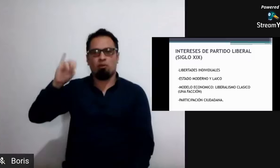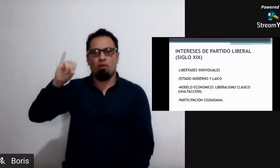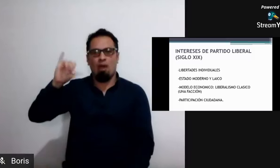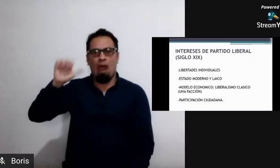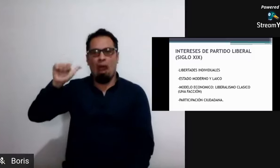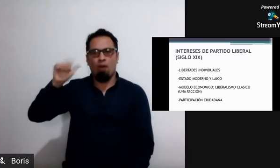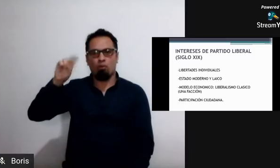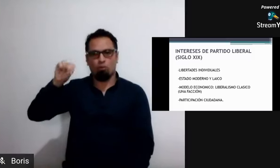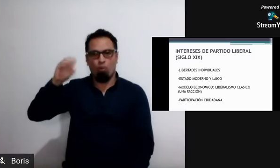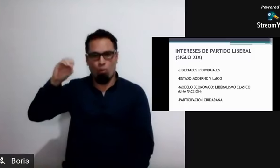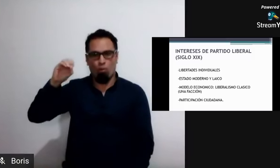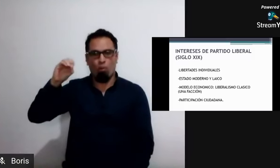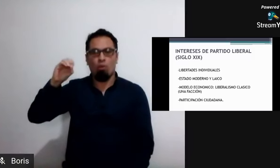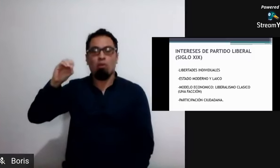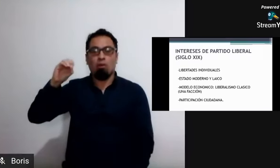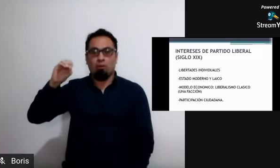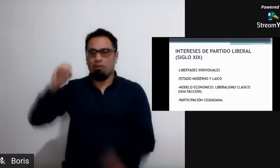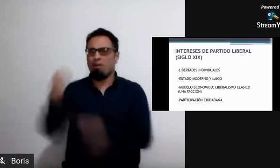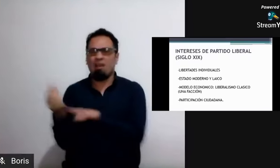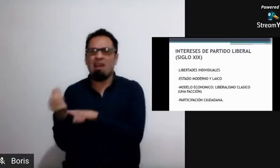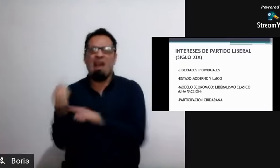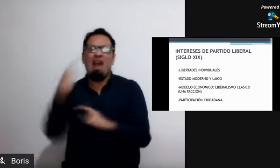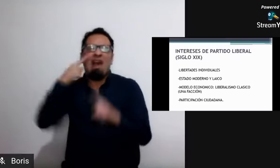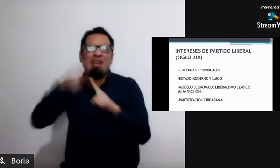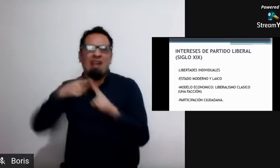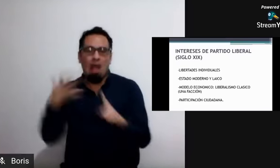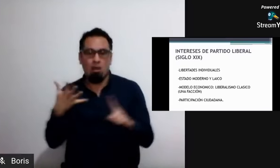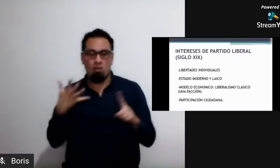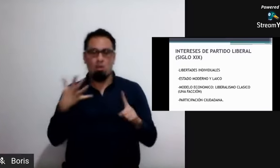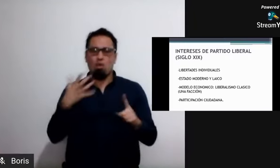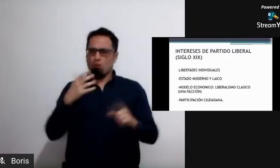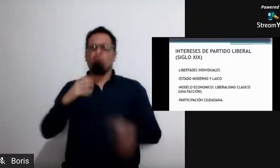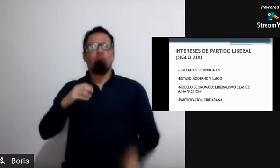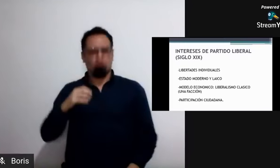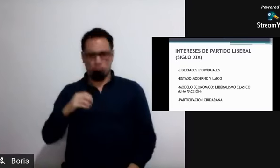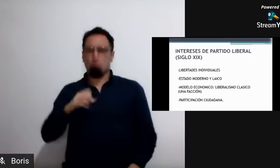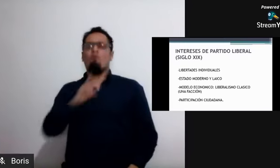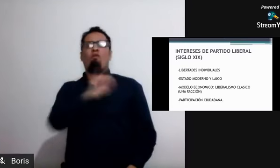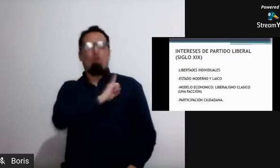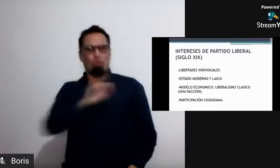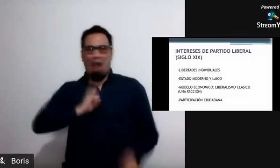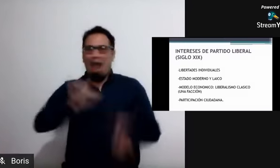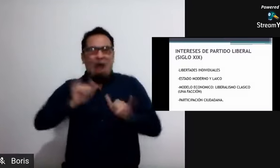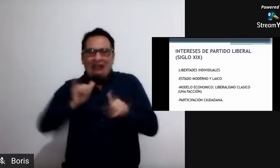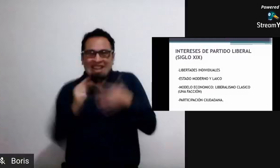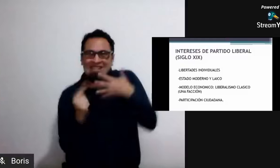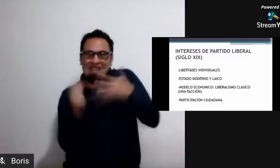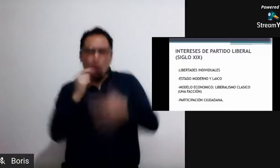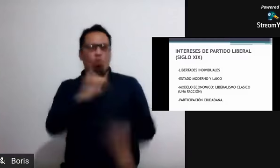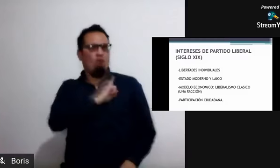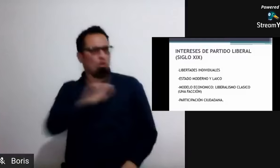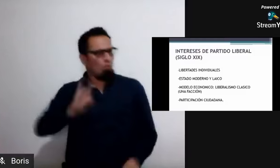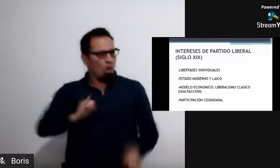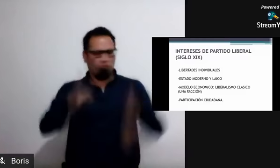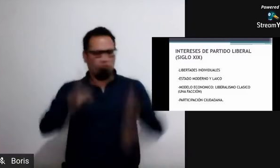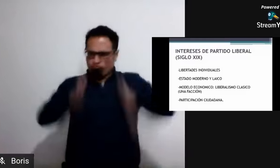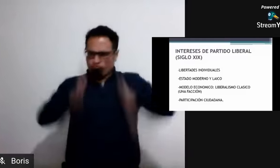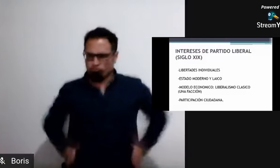mayor profundidad del tema, que puede también llegar a causar inquietud en muchos